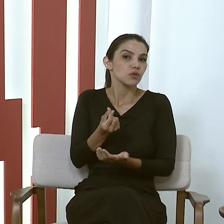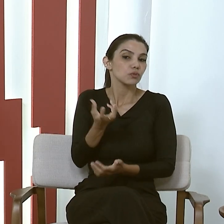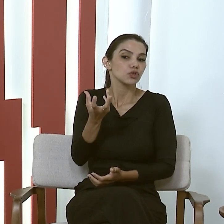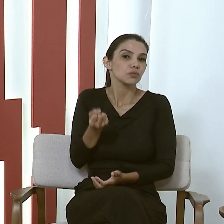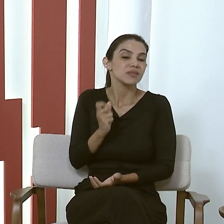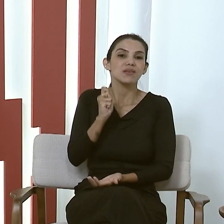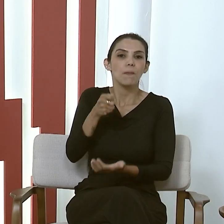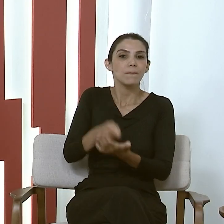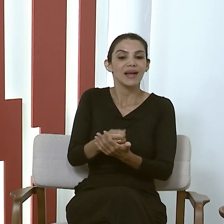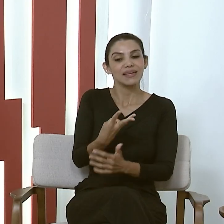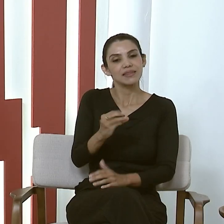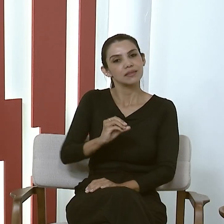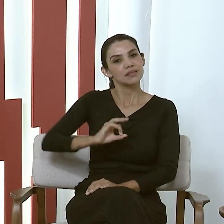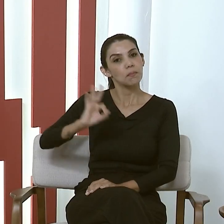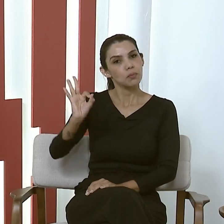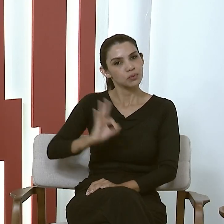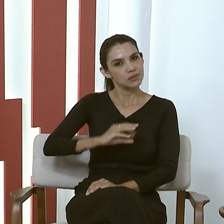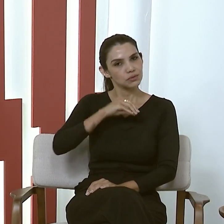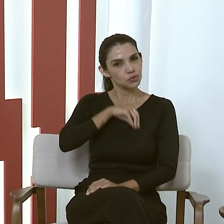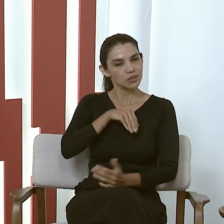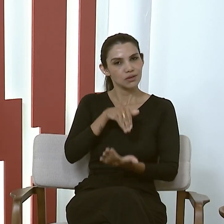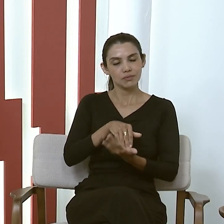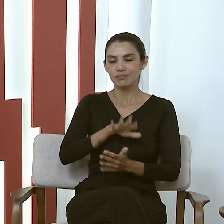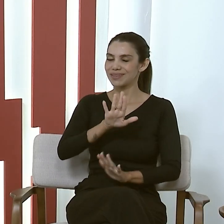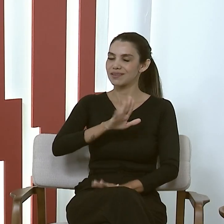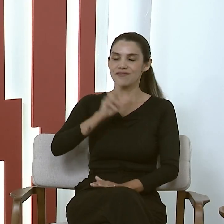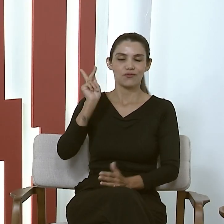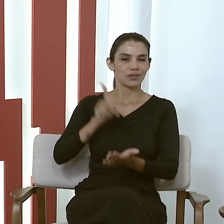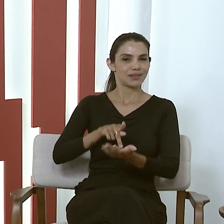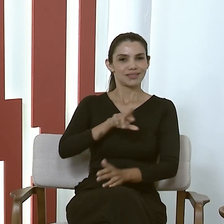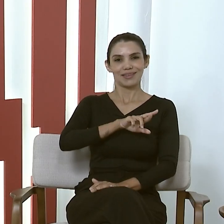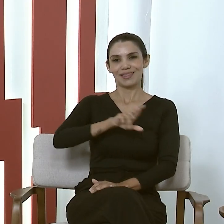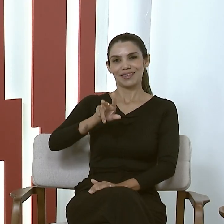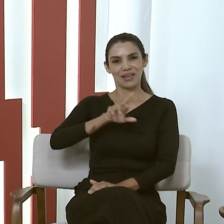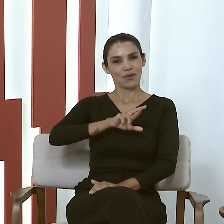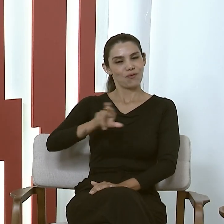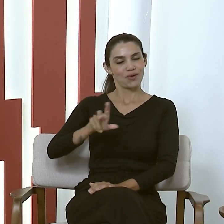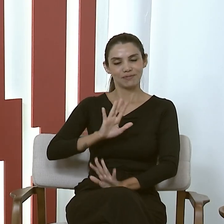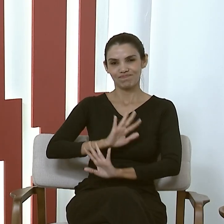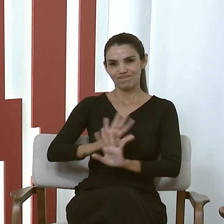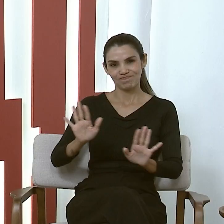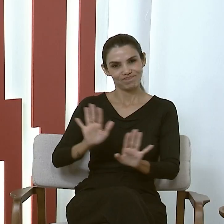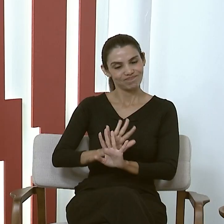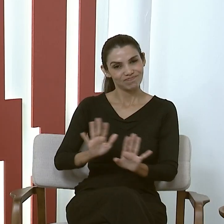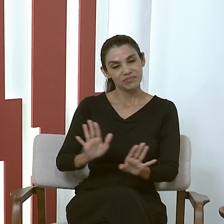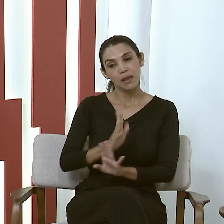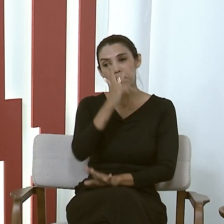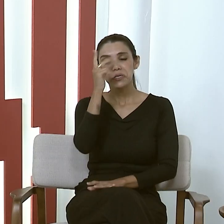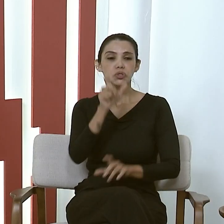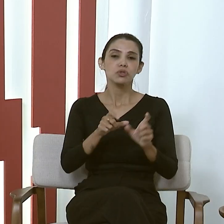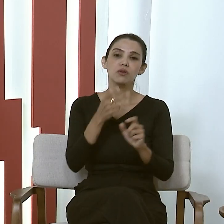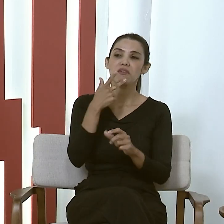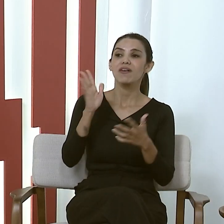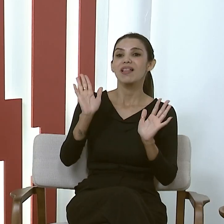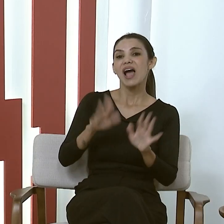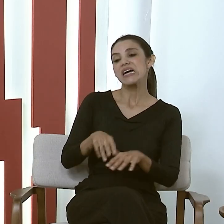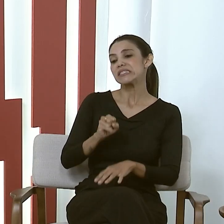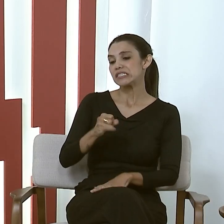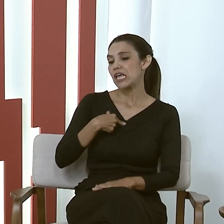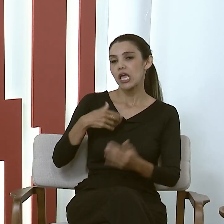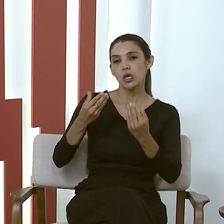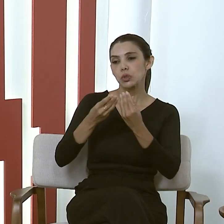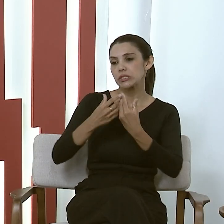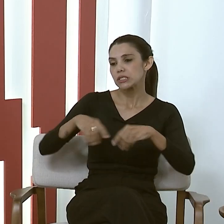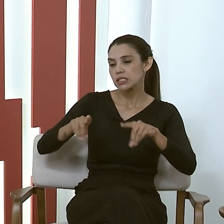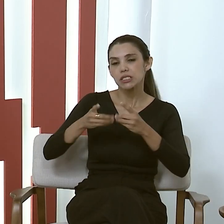salário mínimo. Isso não é verdade, que fique bem claro. Muitos pais falam, eu posso me separar porque eu